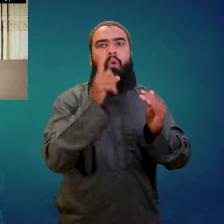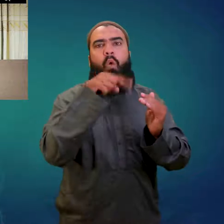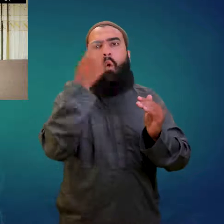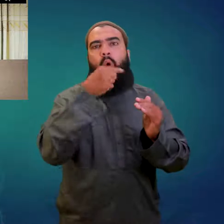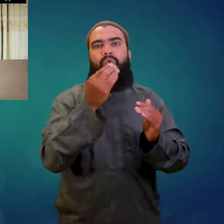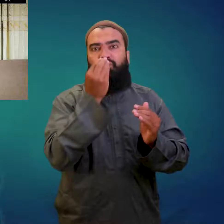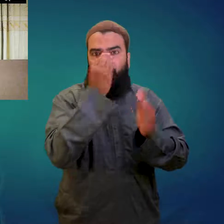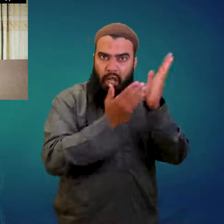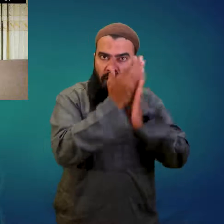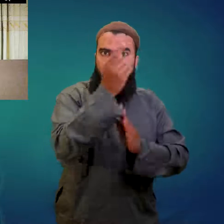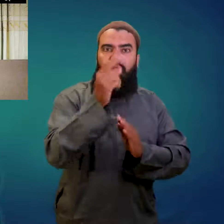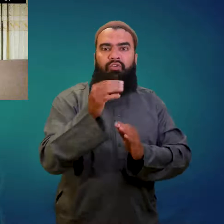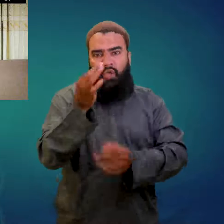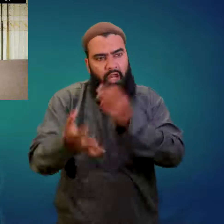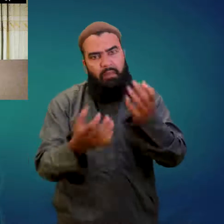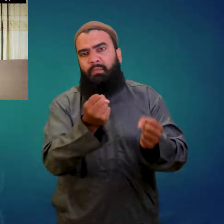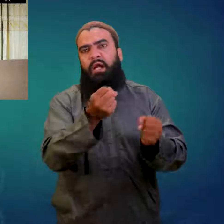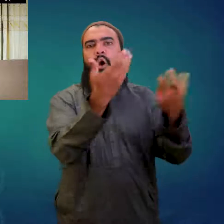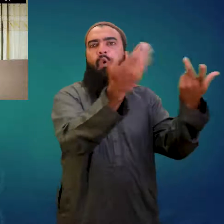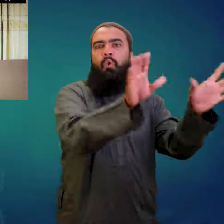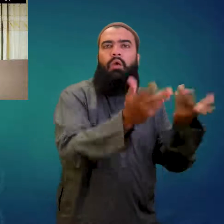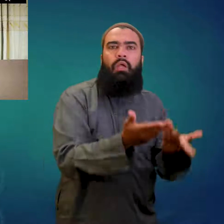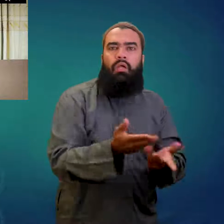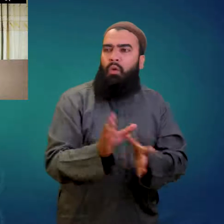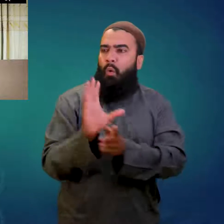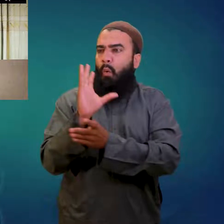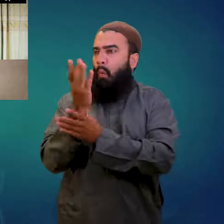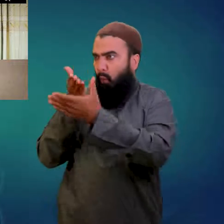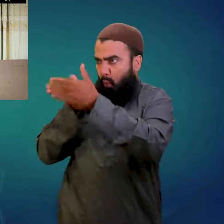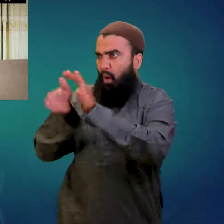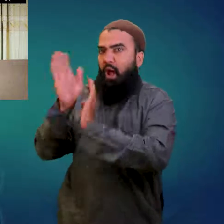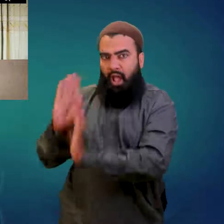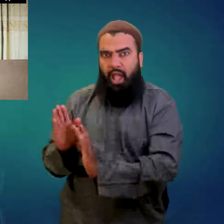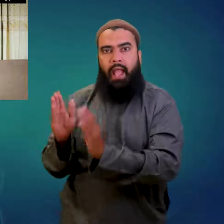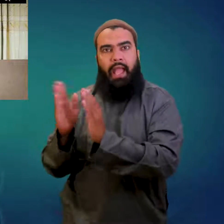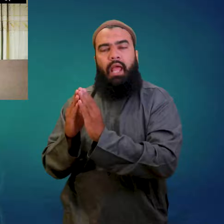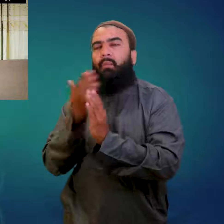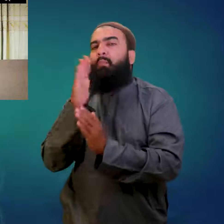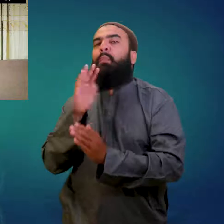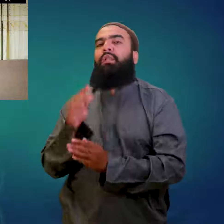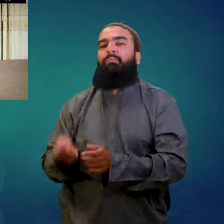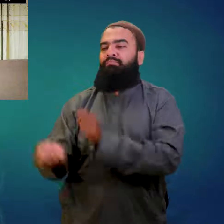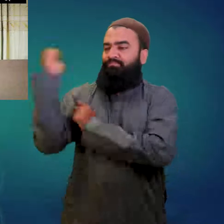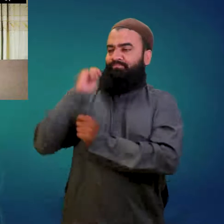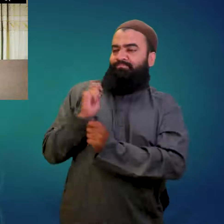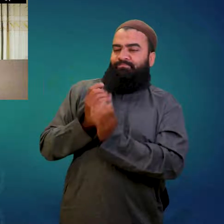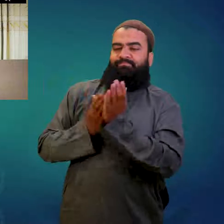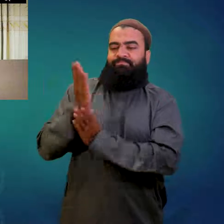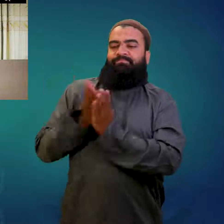ہے، اور دنیا میں اس کا رہنا مسافرانہ ہے۔